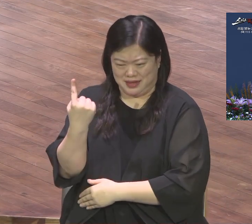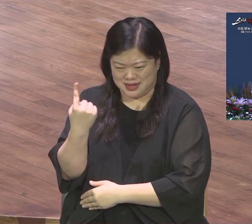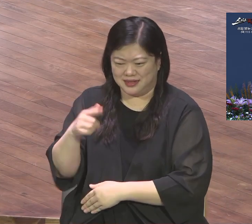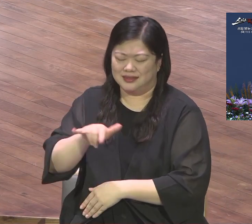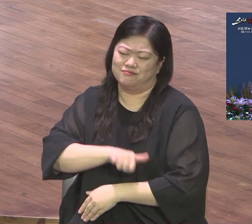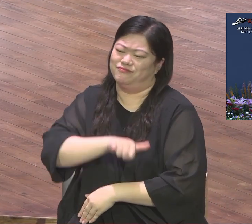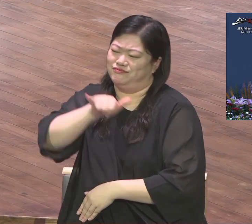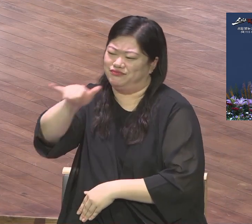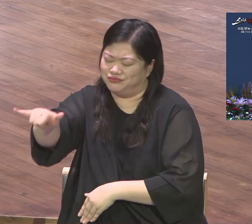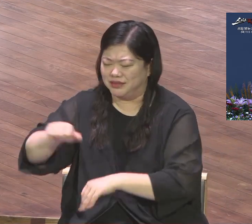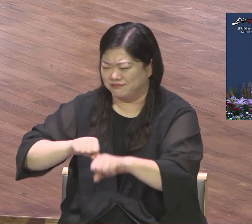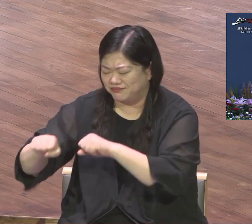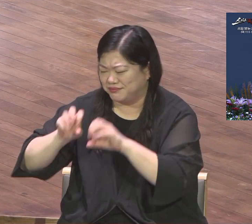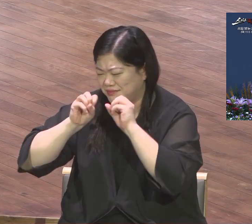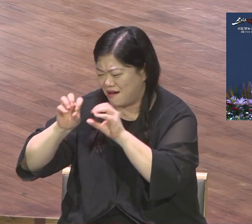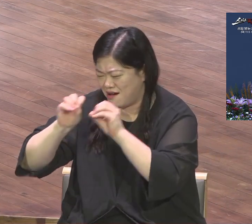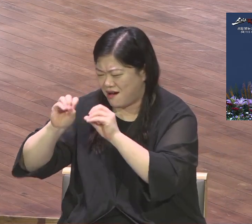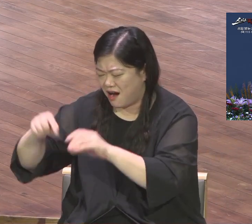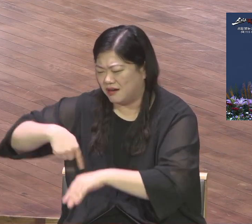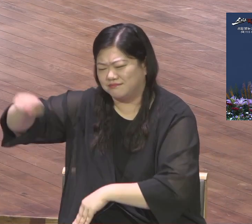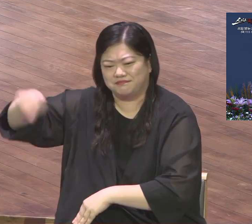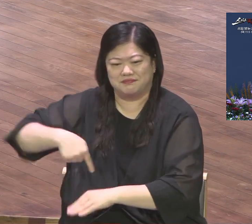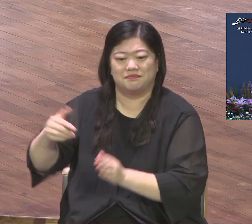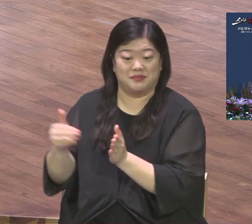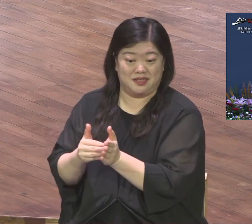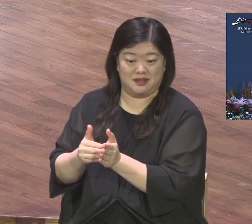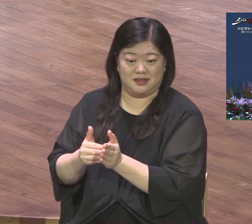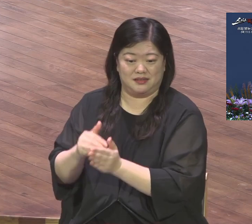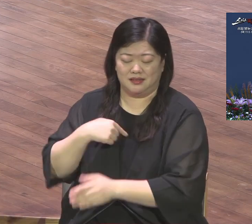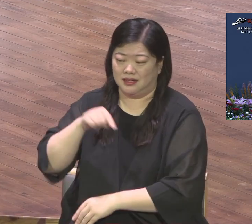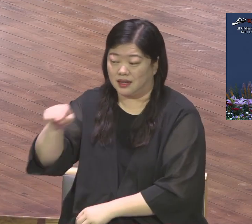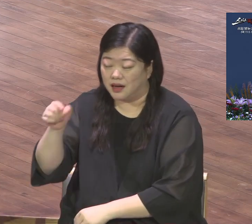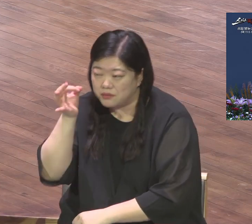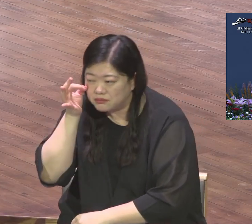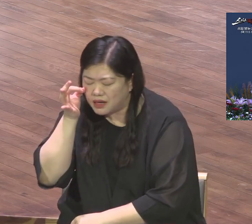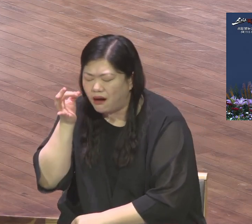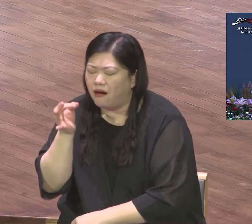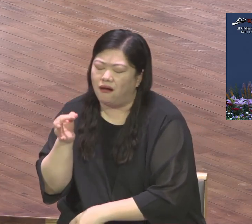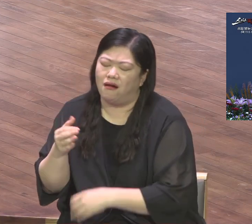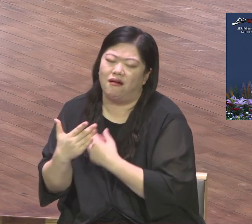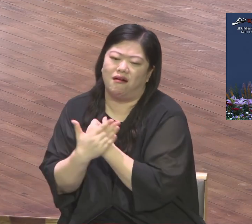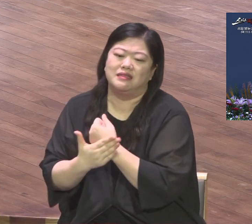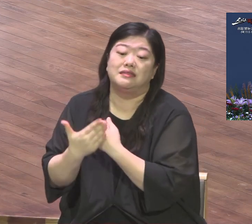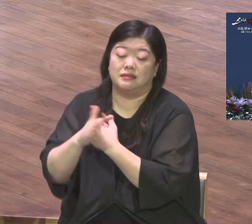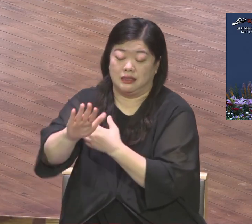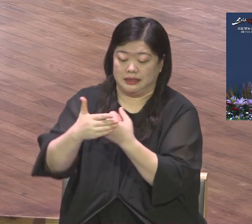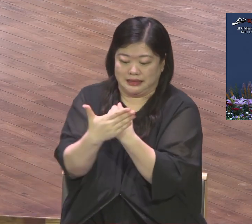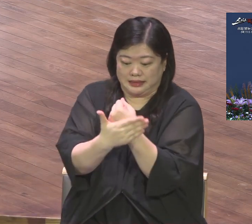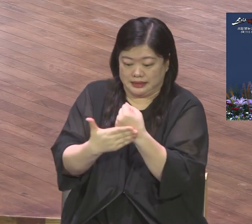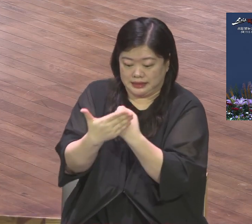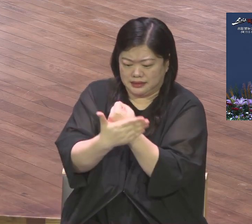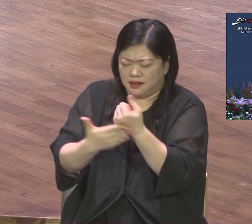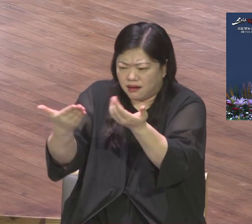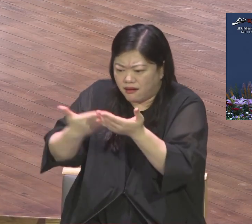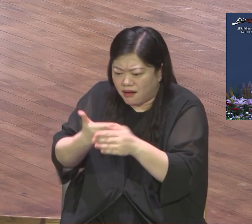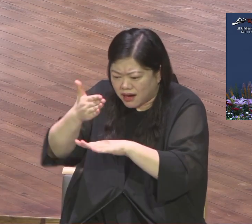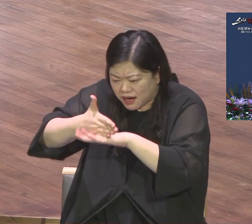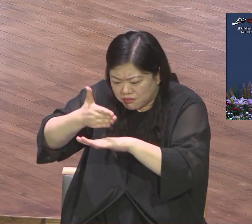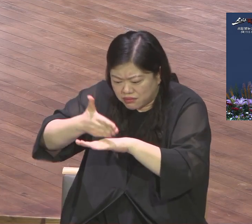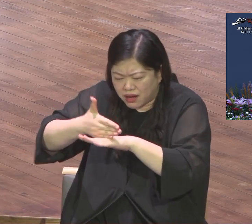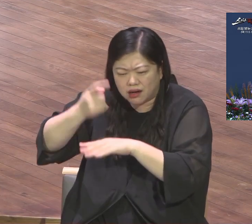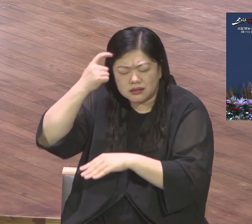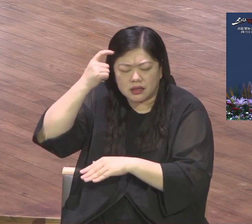하면서 은혜의식을 가지는 것 아주 중요합니다. 은혜의식, 은혜받은 의식.